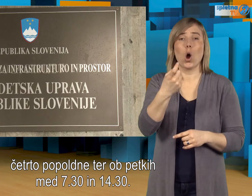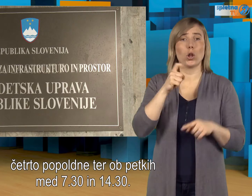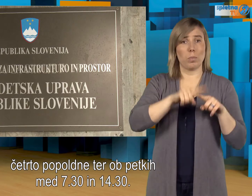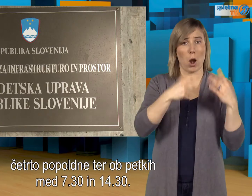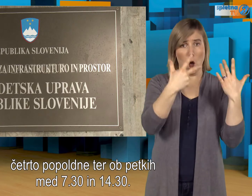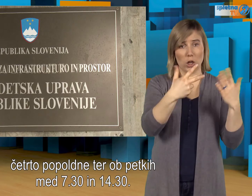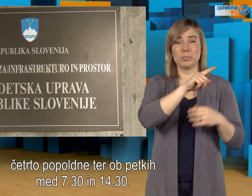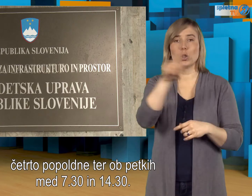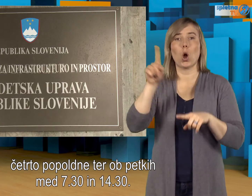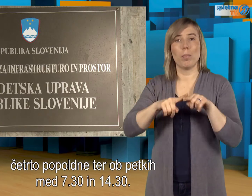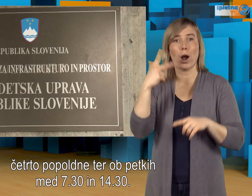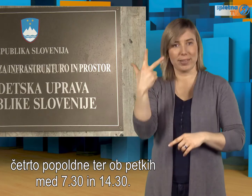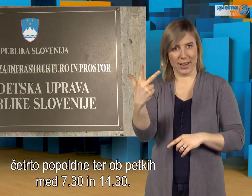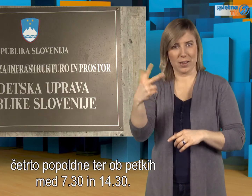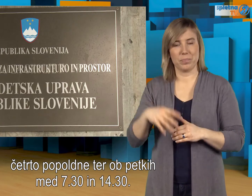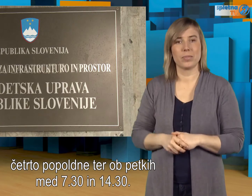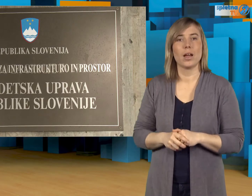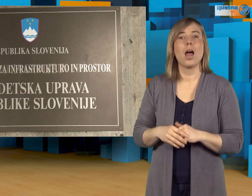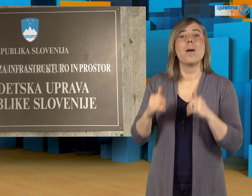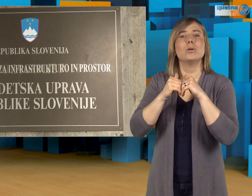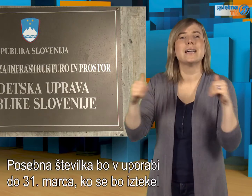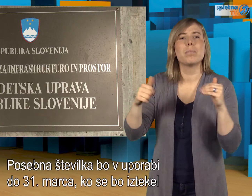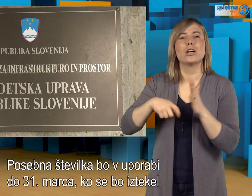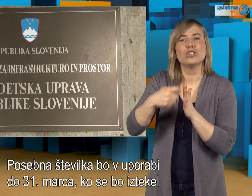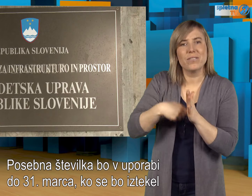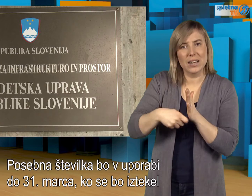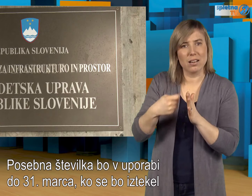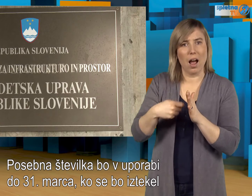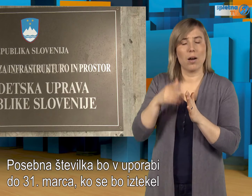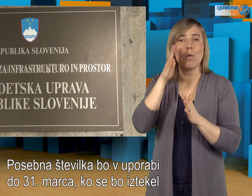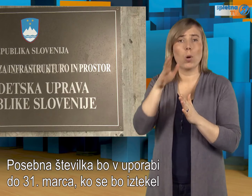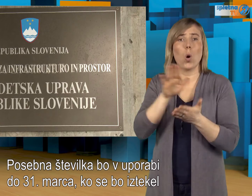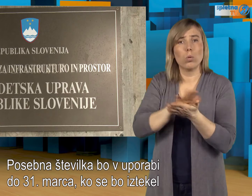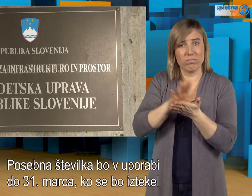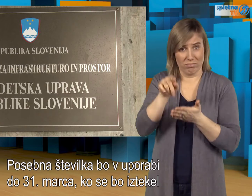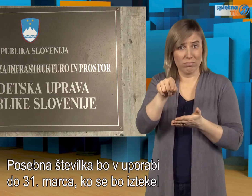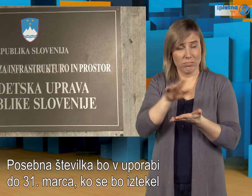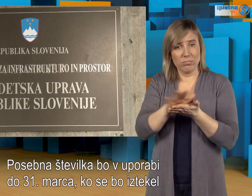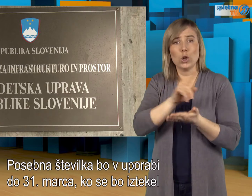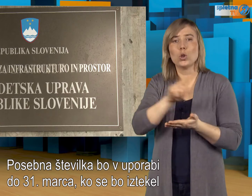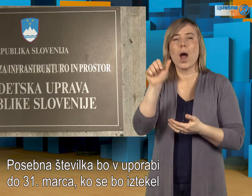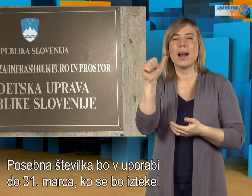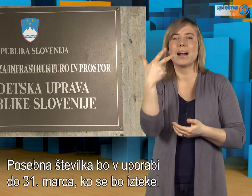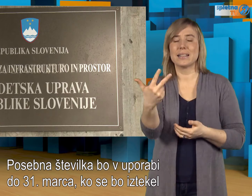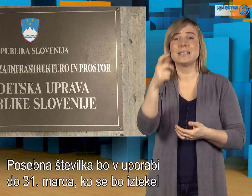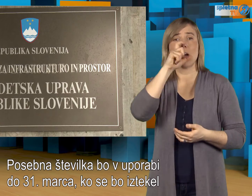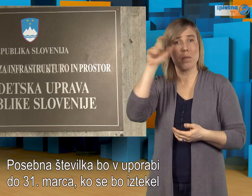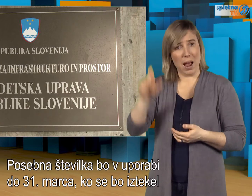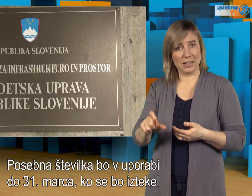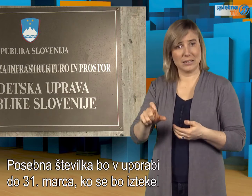in 14:30. Posebna številka bo v uporabi do 31. marca, ko se bo